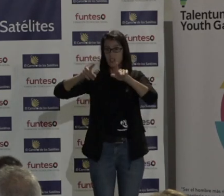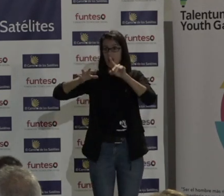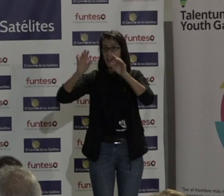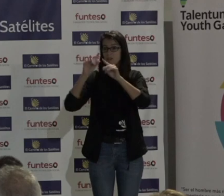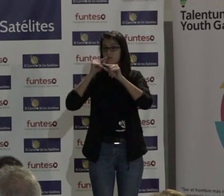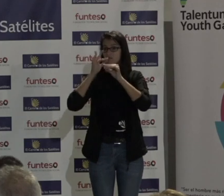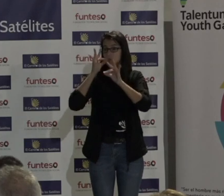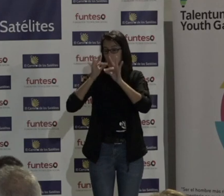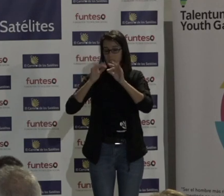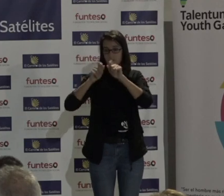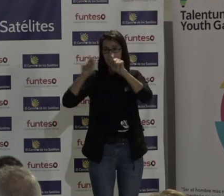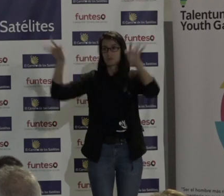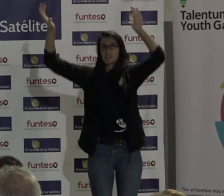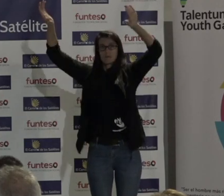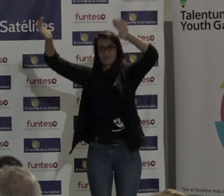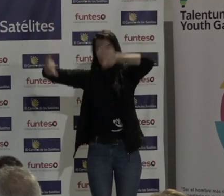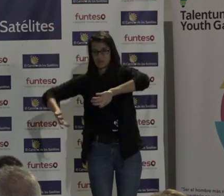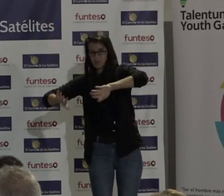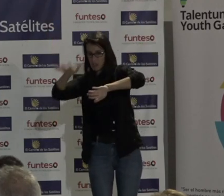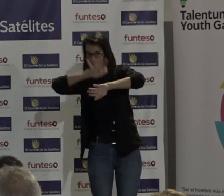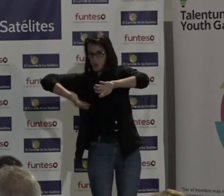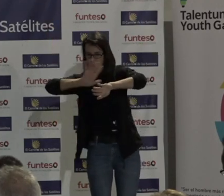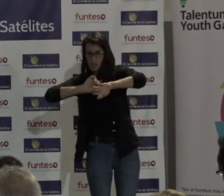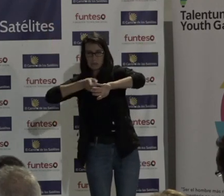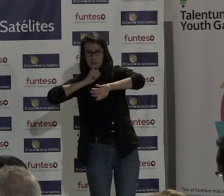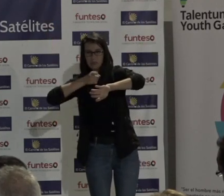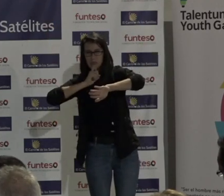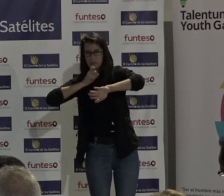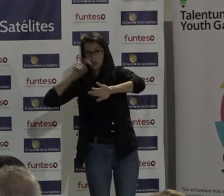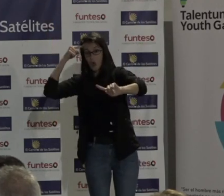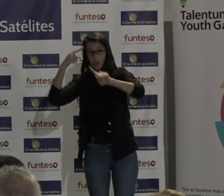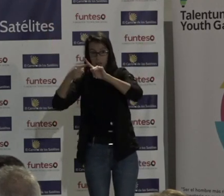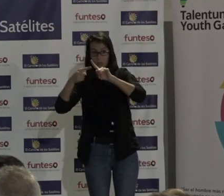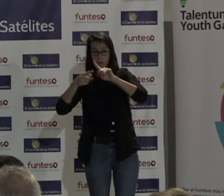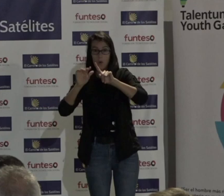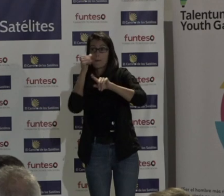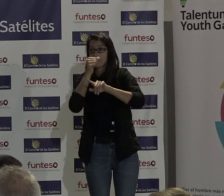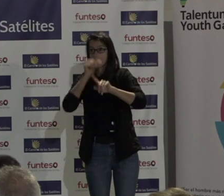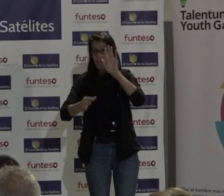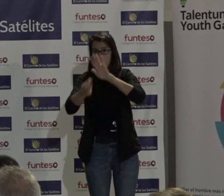tan dificultado, tan dificultoso, para producir vino.